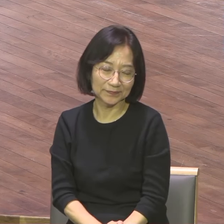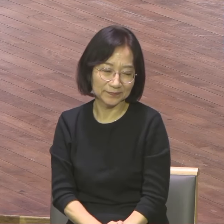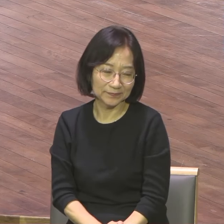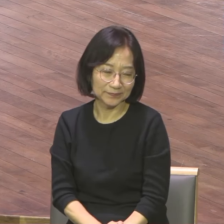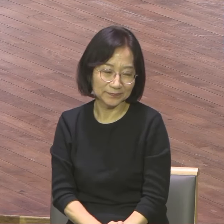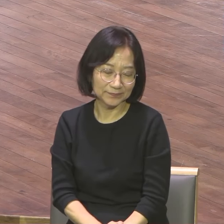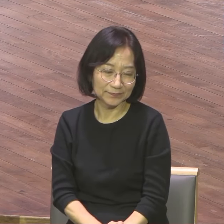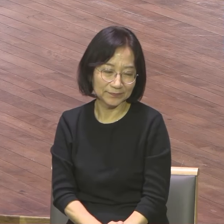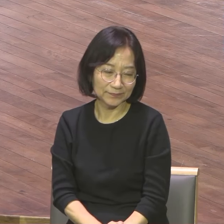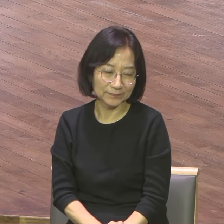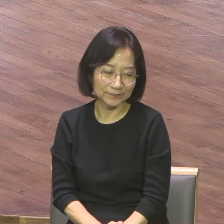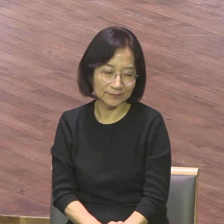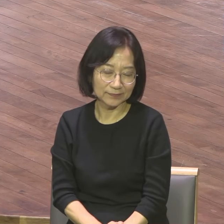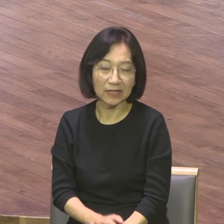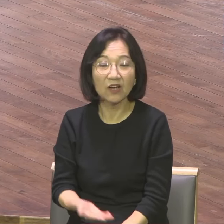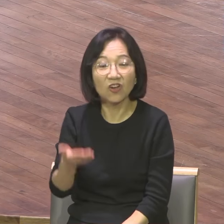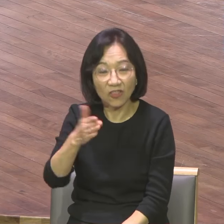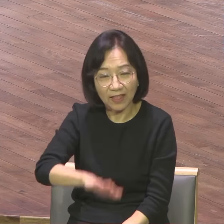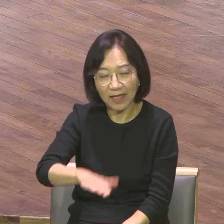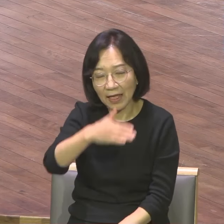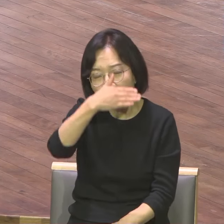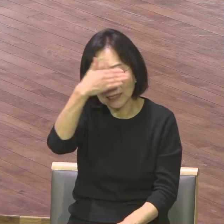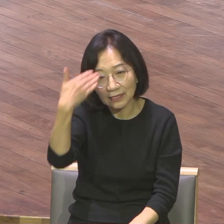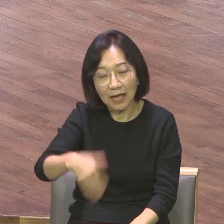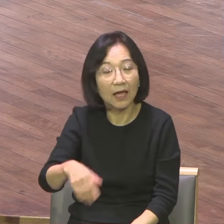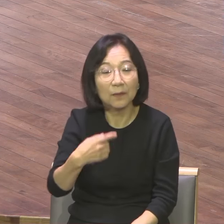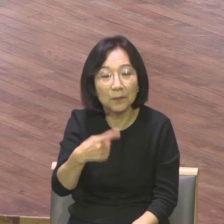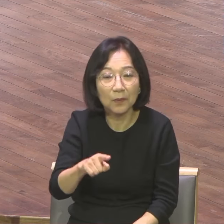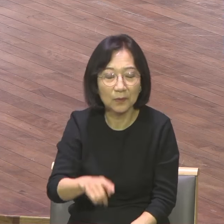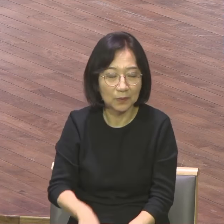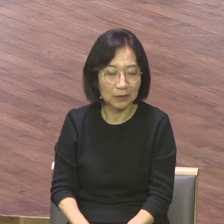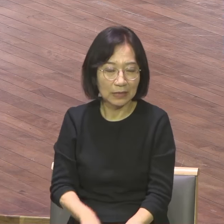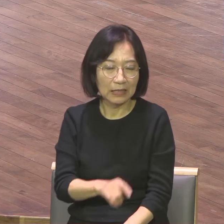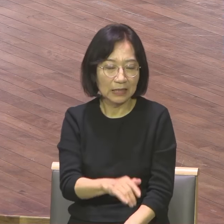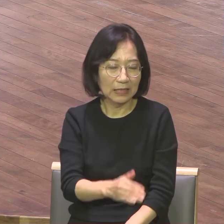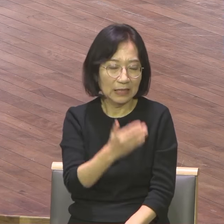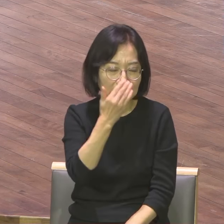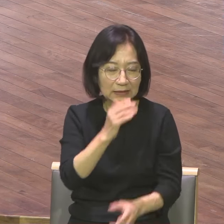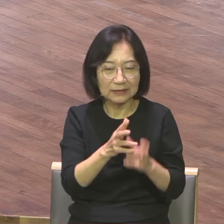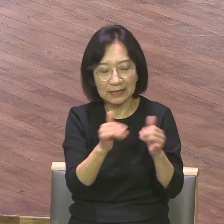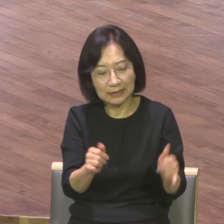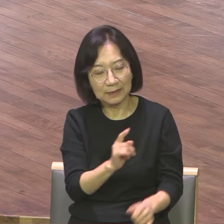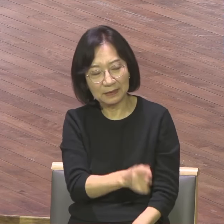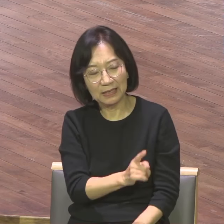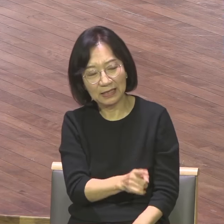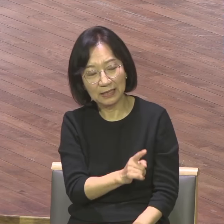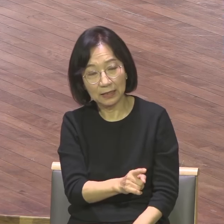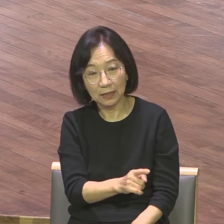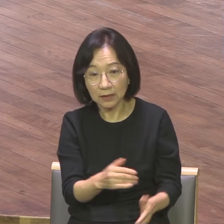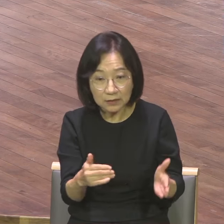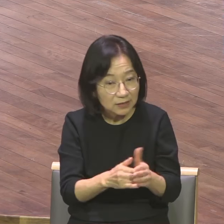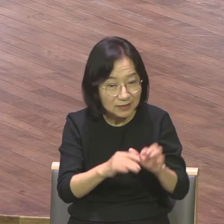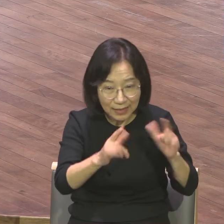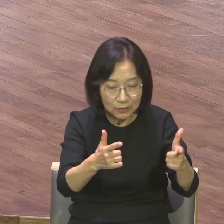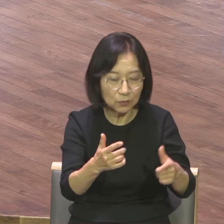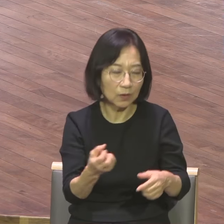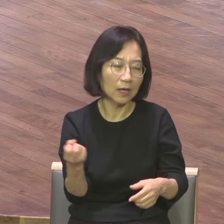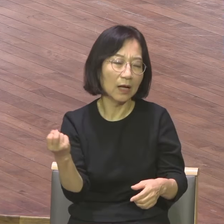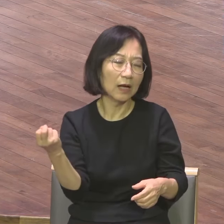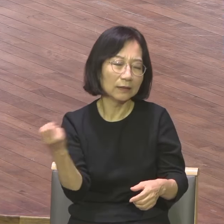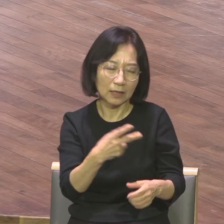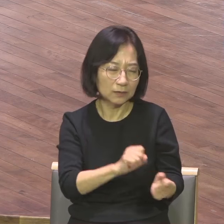그나마 다행인 것은요, 이런 심판의 상황으로 끝난 것이 아니라 회복의 기회가